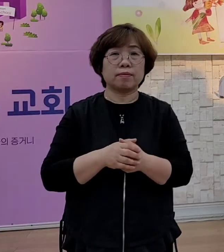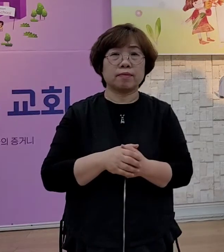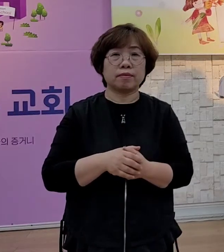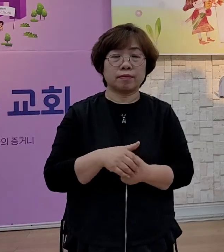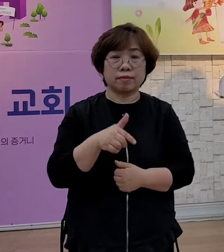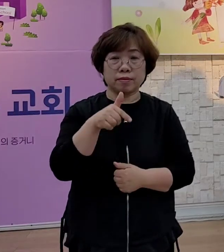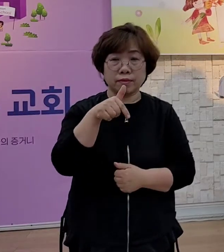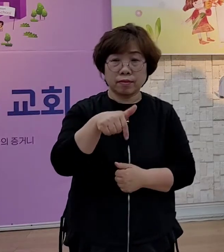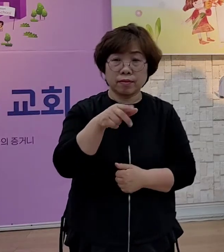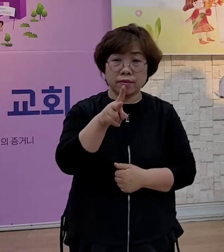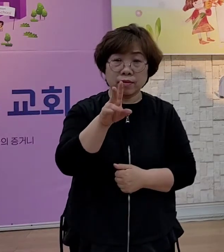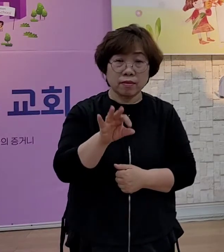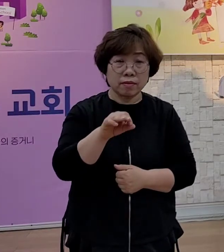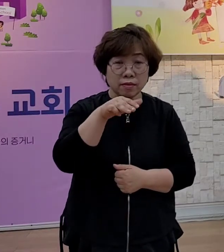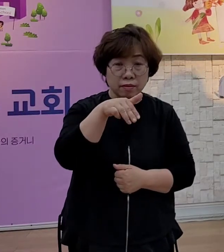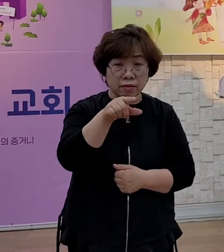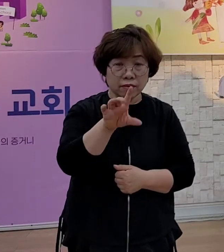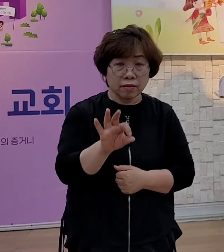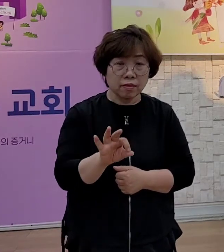말씀합니다.